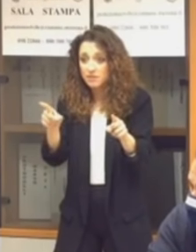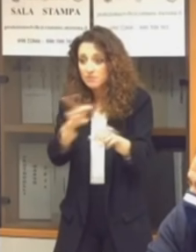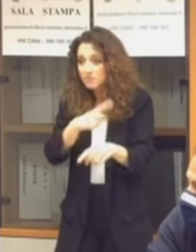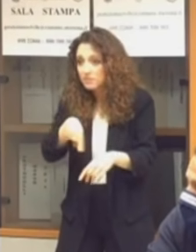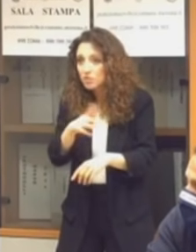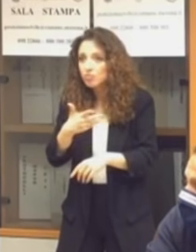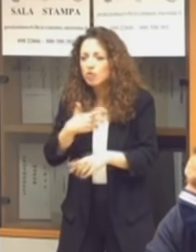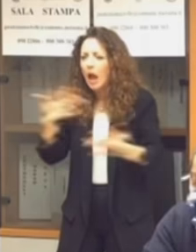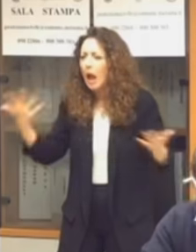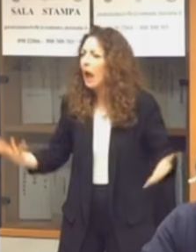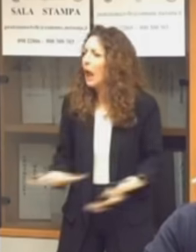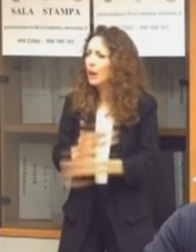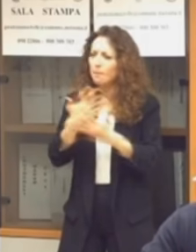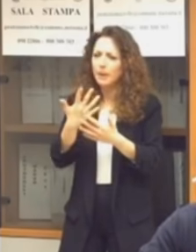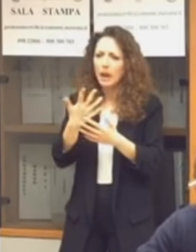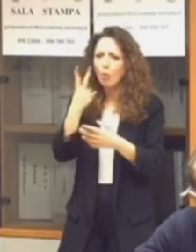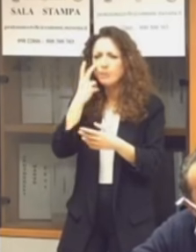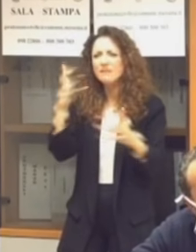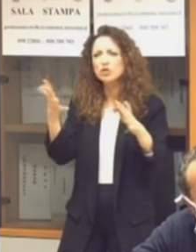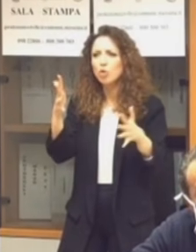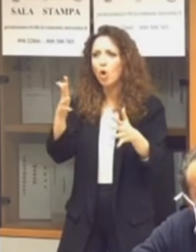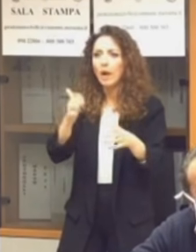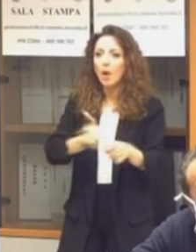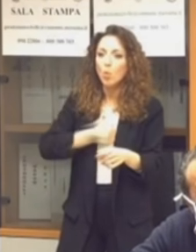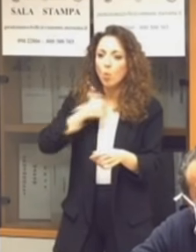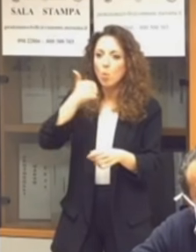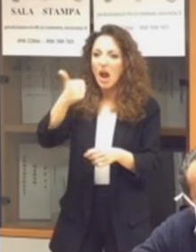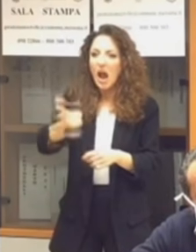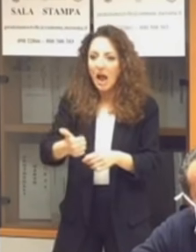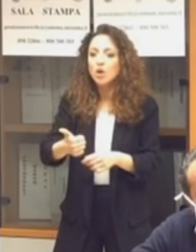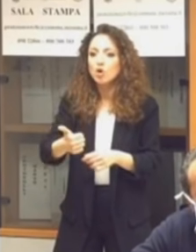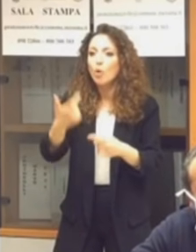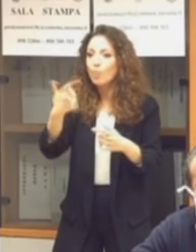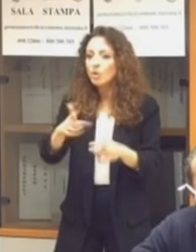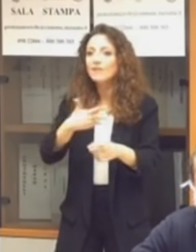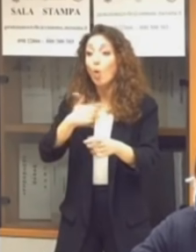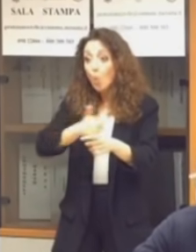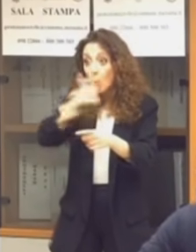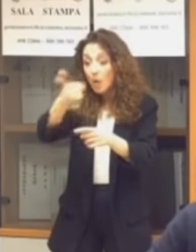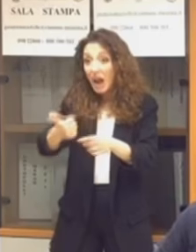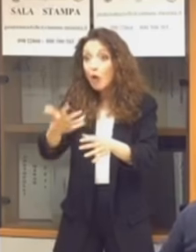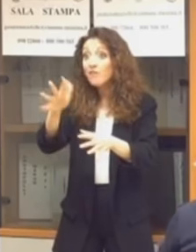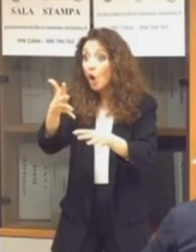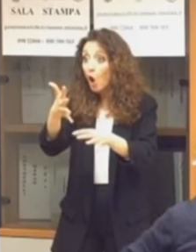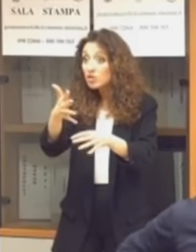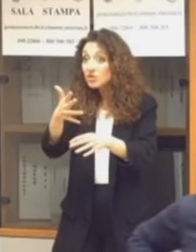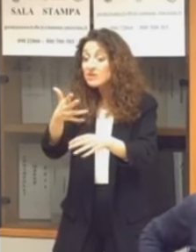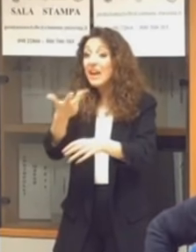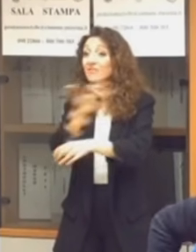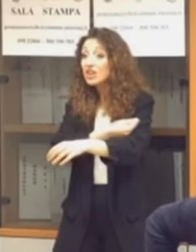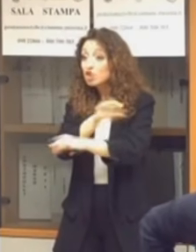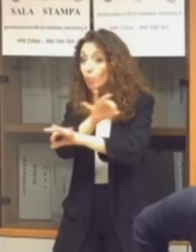anno almeno, che la previsione è che ci vuole almeno un anno per avere il vaccino. E allora quando si parla di